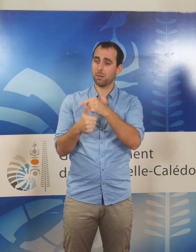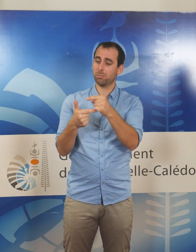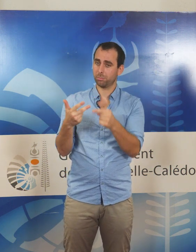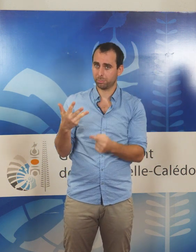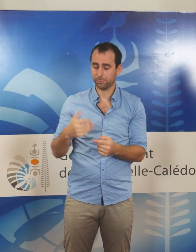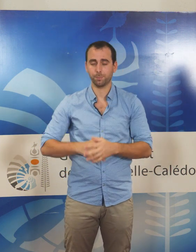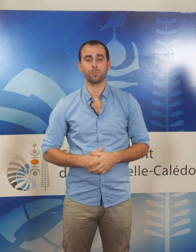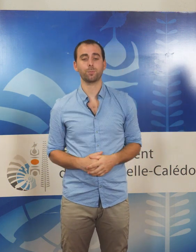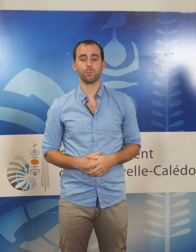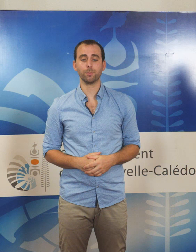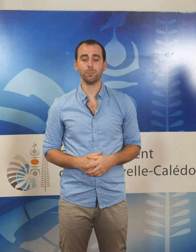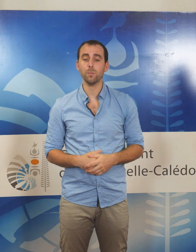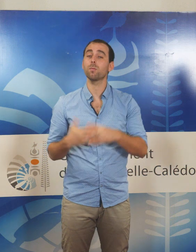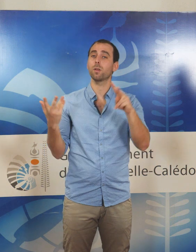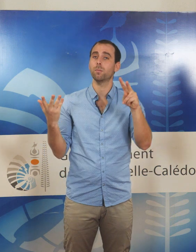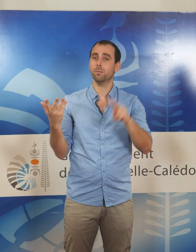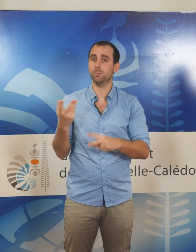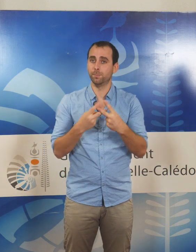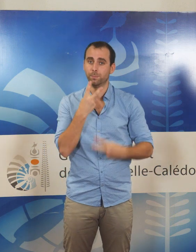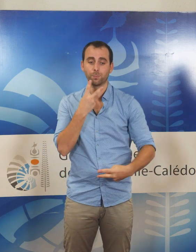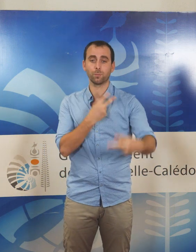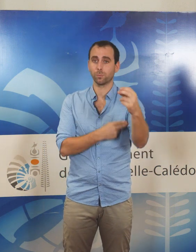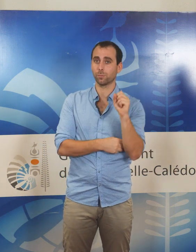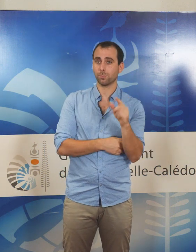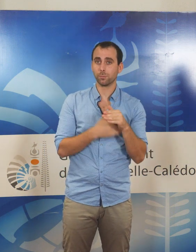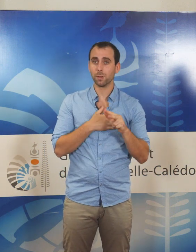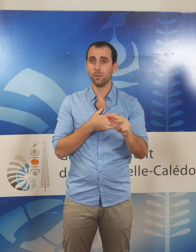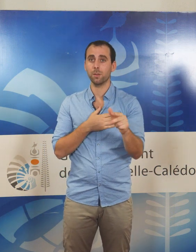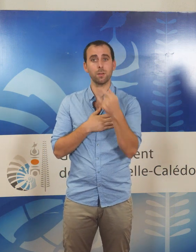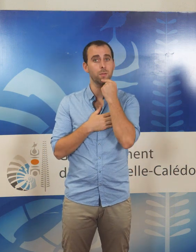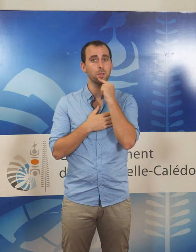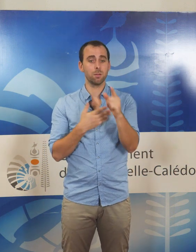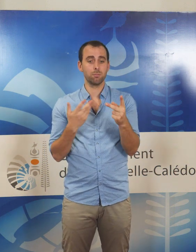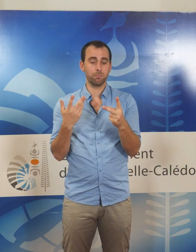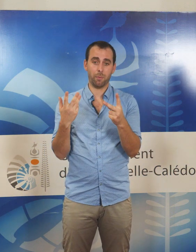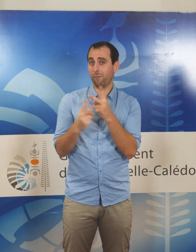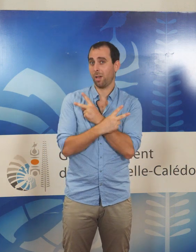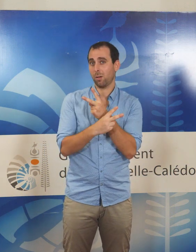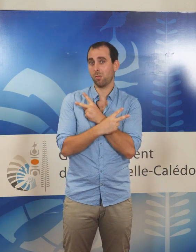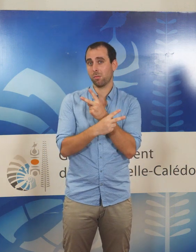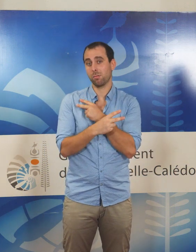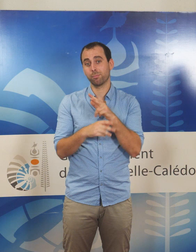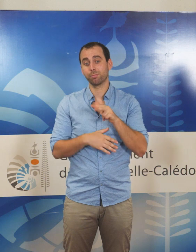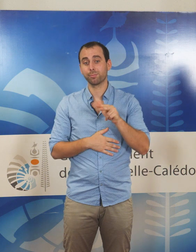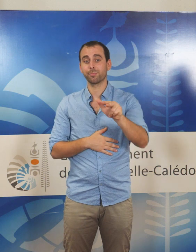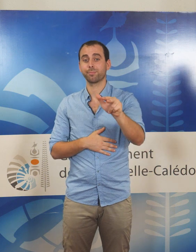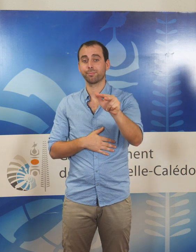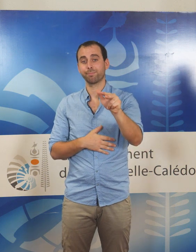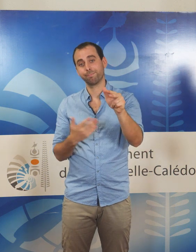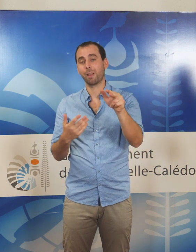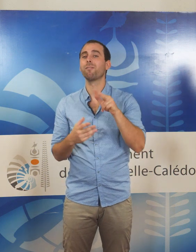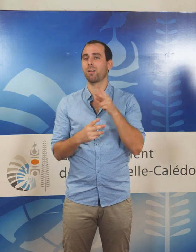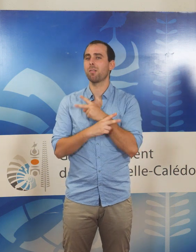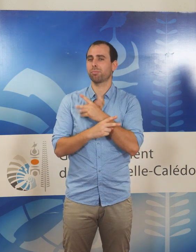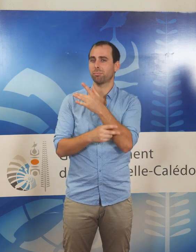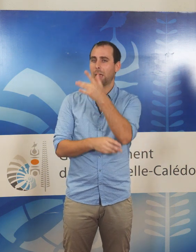d'urgence. C'est vrai que vu la période que nous allons amorcer, c'est-à-dire que ce sont les vacances qui arrivent estivales en métropole,